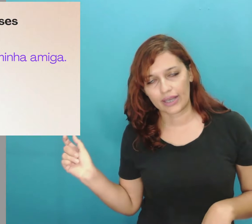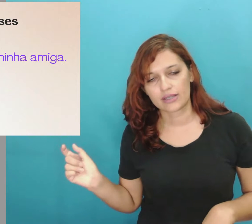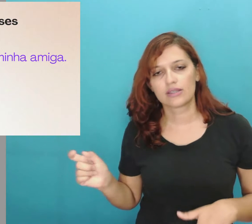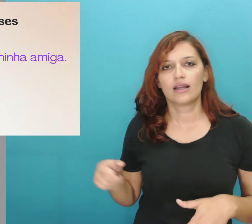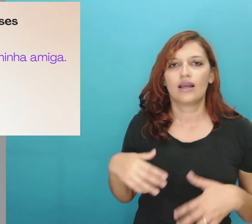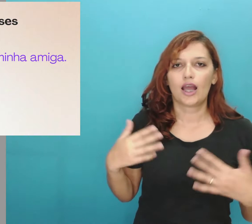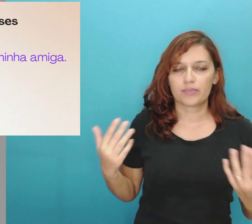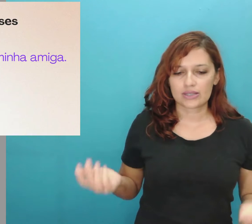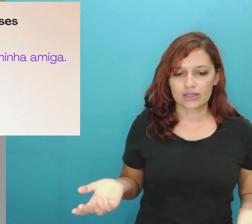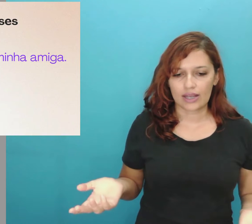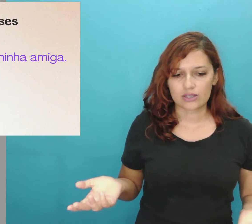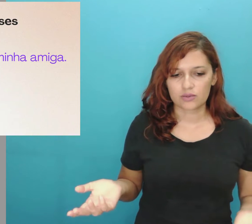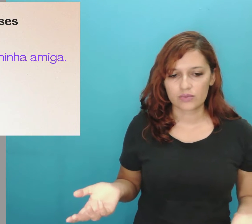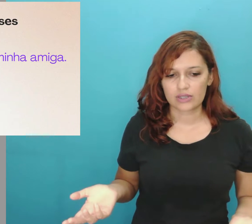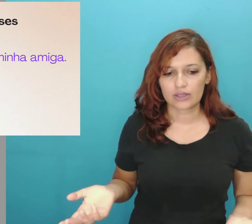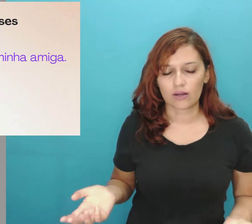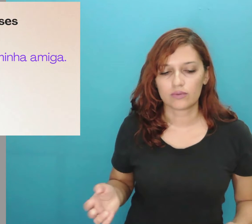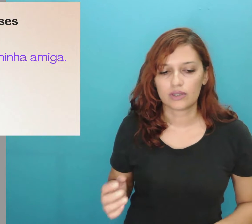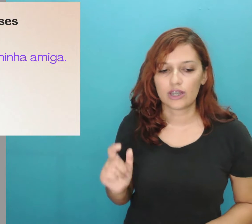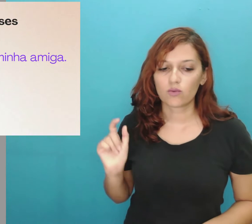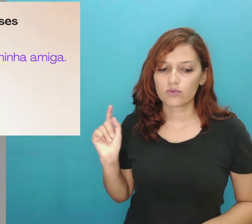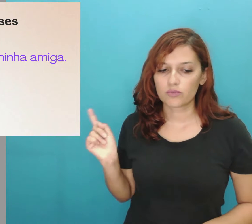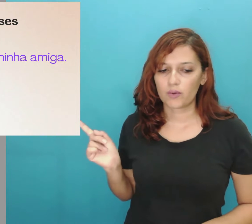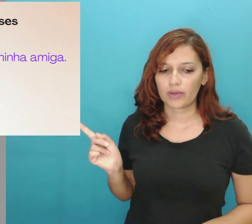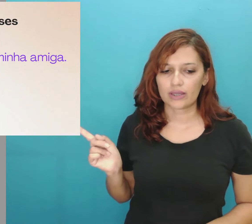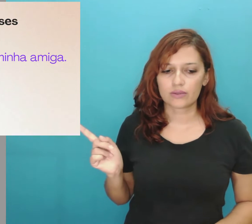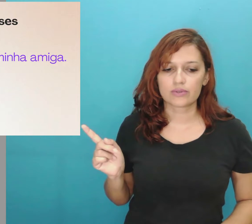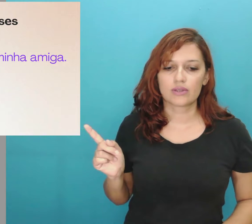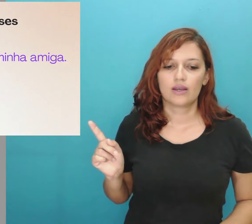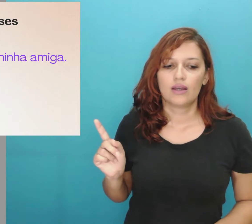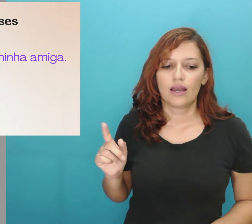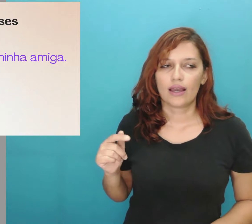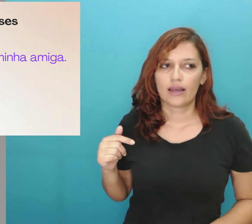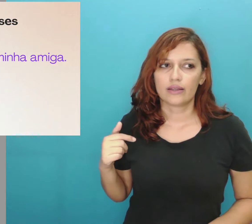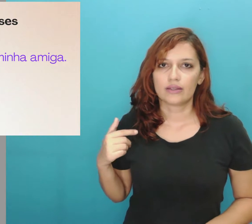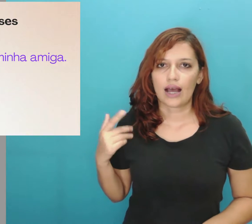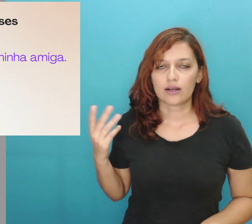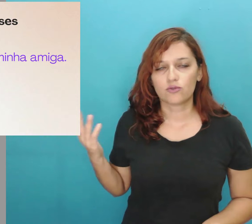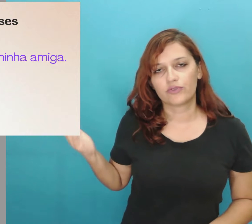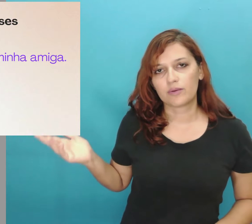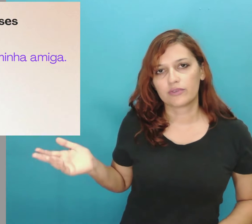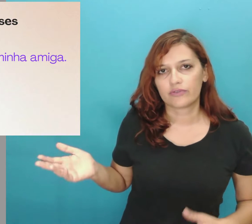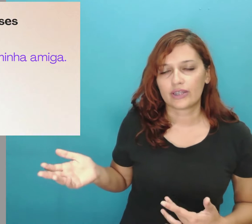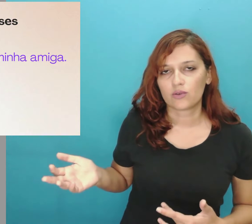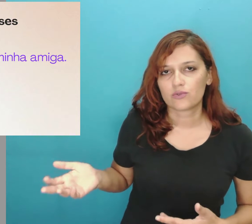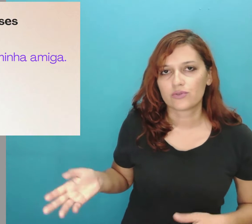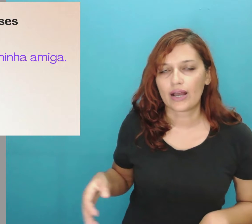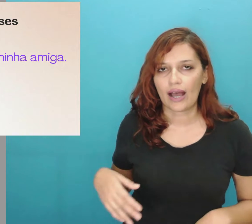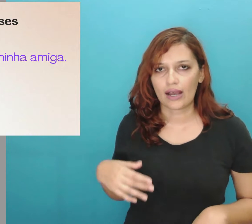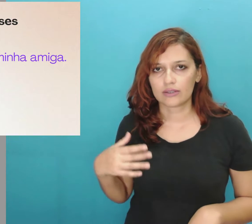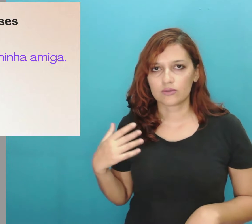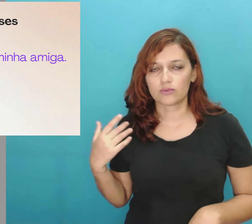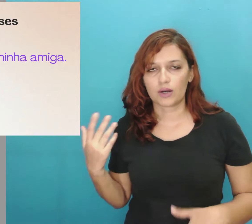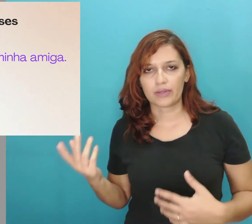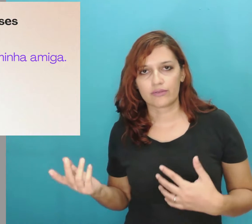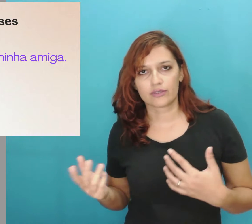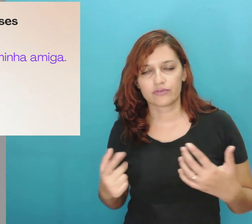dessa representasse um sinal. Em alguns momentos, o verbo não vai estar conjugado, ou a palavra não vai